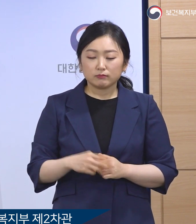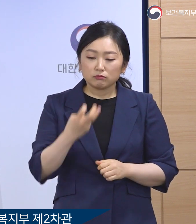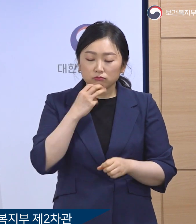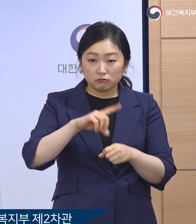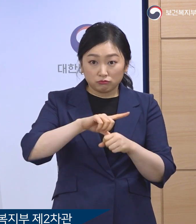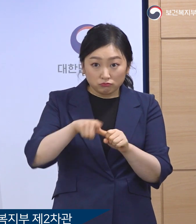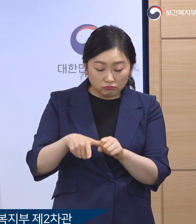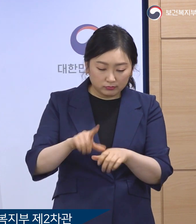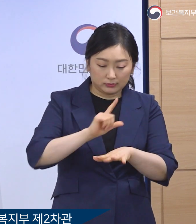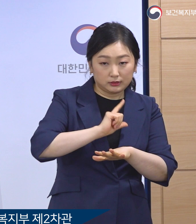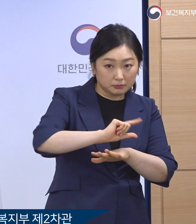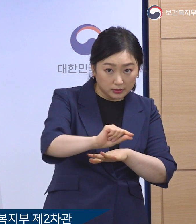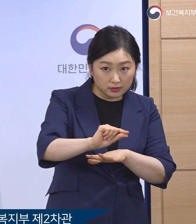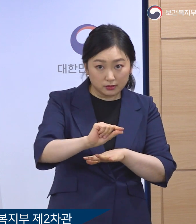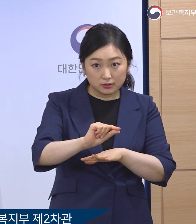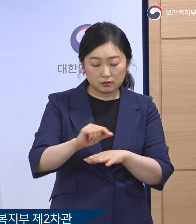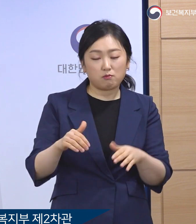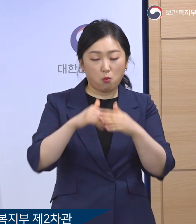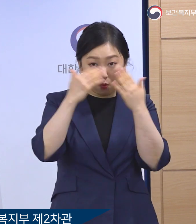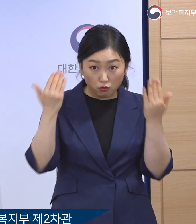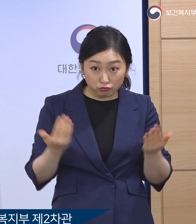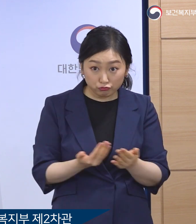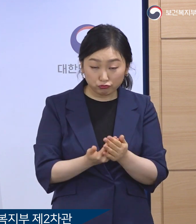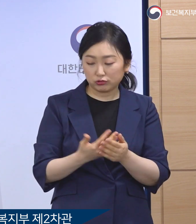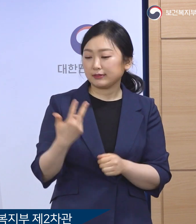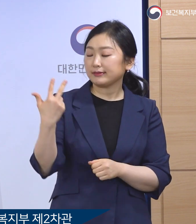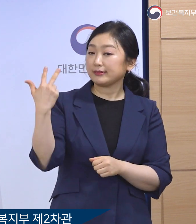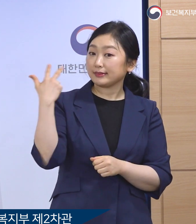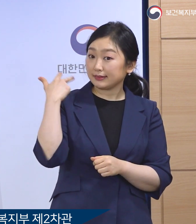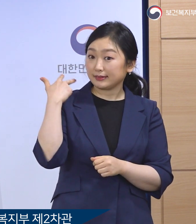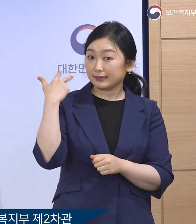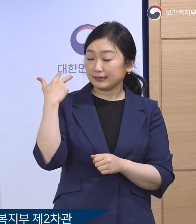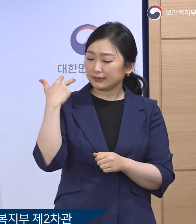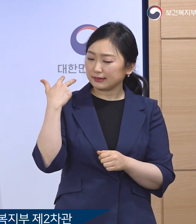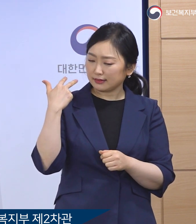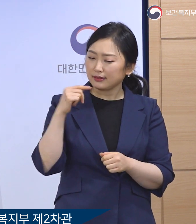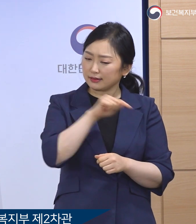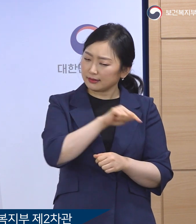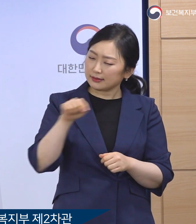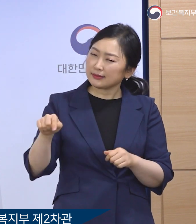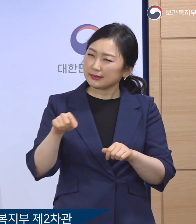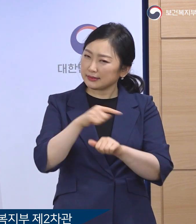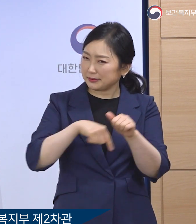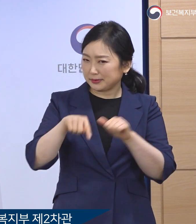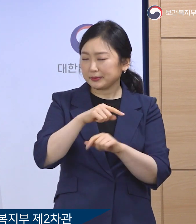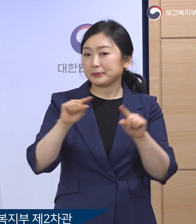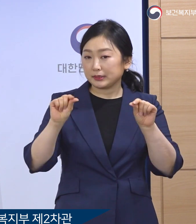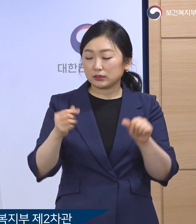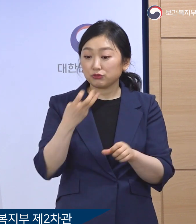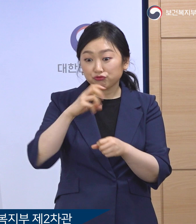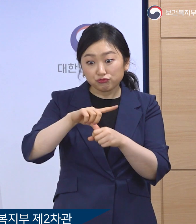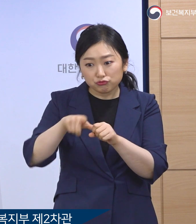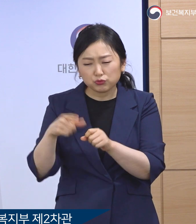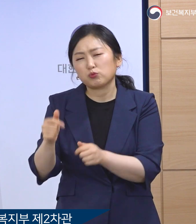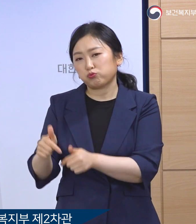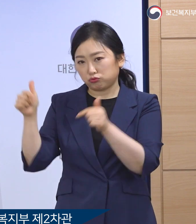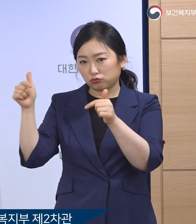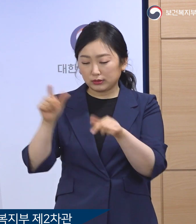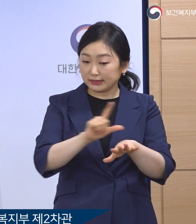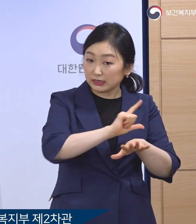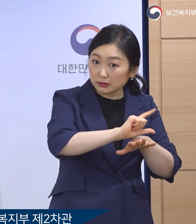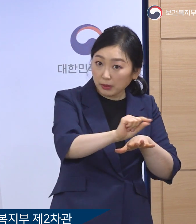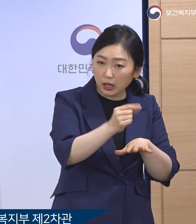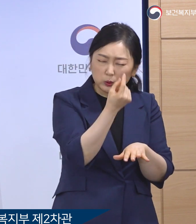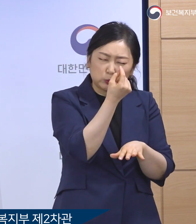수도권과 비수도권 모두 직전주와 유사한 양상이며 수도권이 약간 늘고